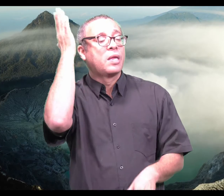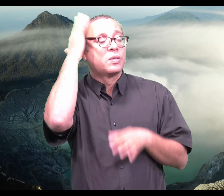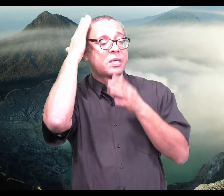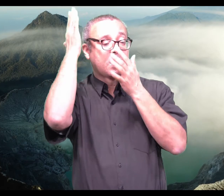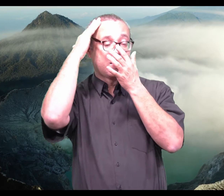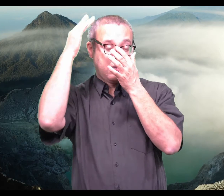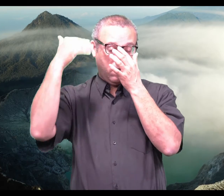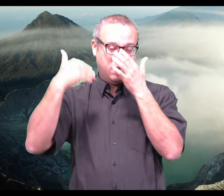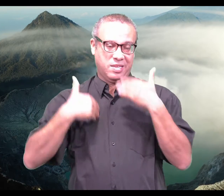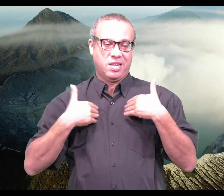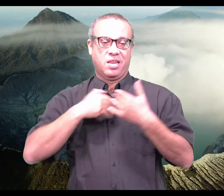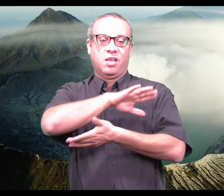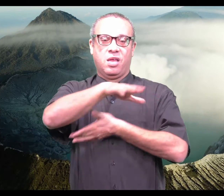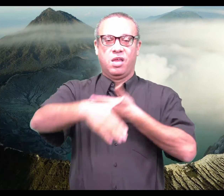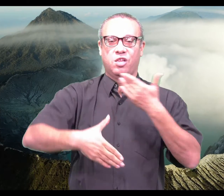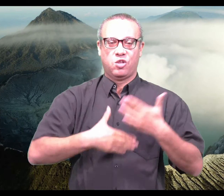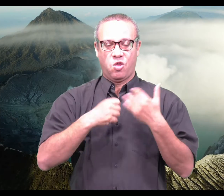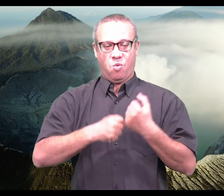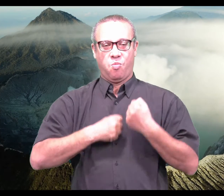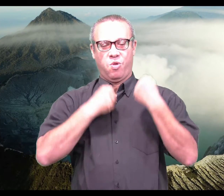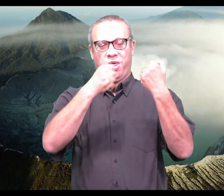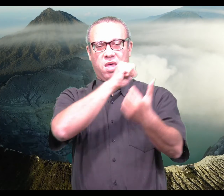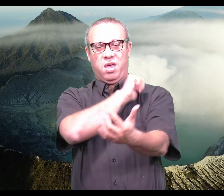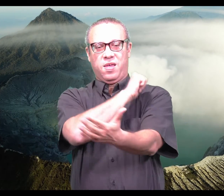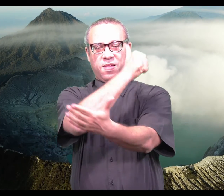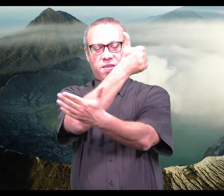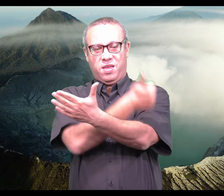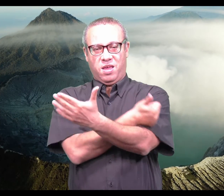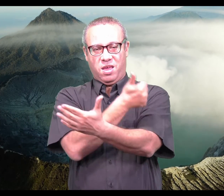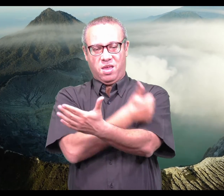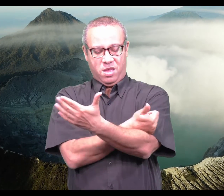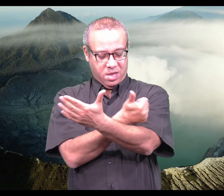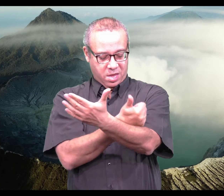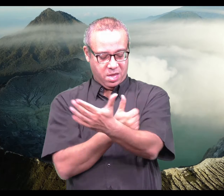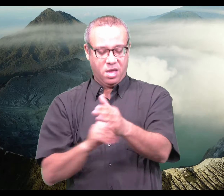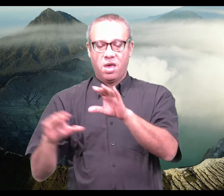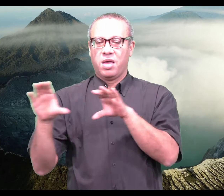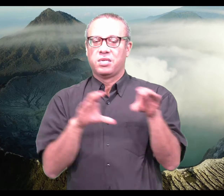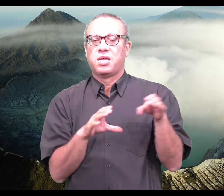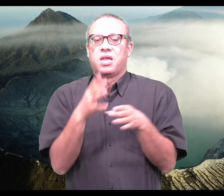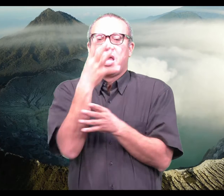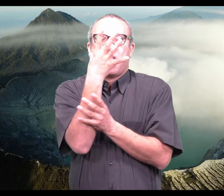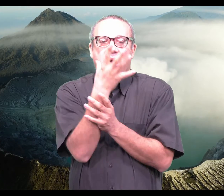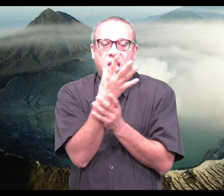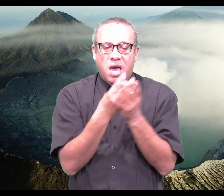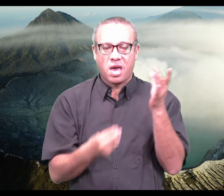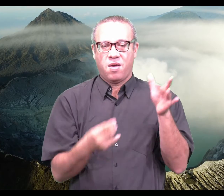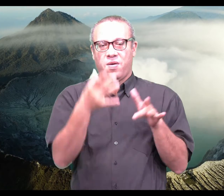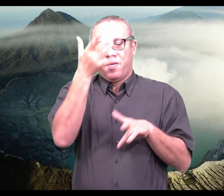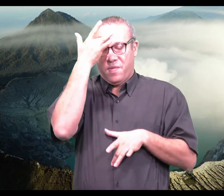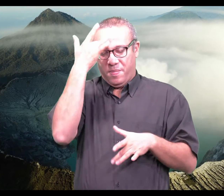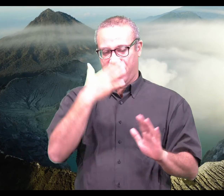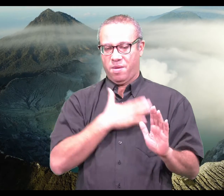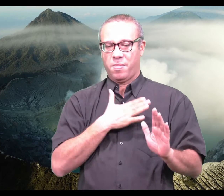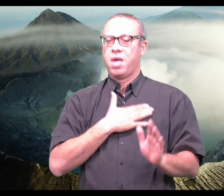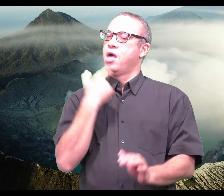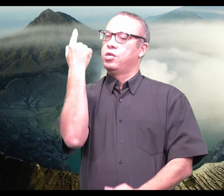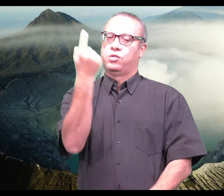Señor, que tú tienes todo el poder y toda la autoridad para hacer que esta lepra desaparezca por completo, tan solo con